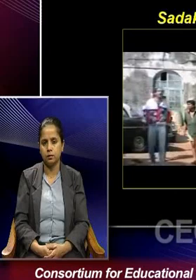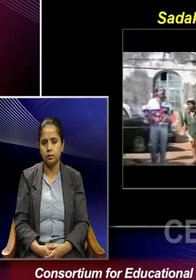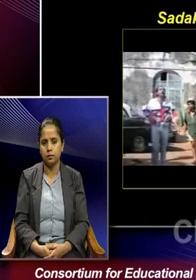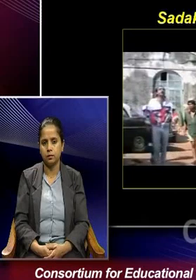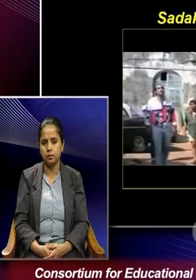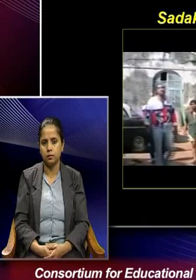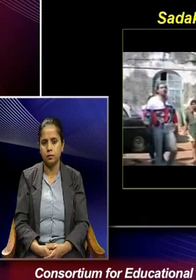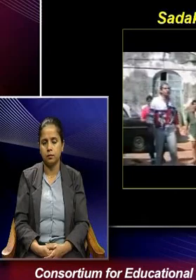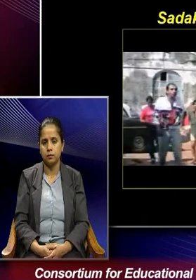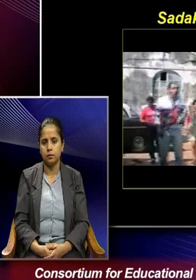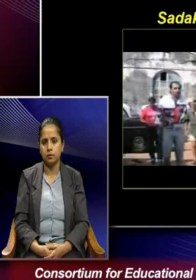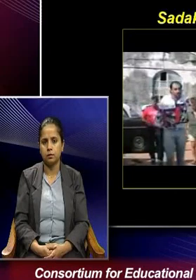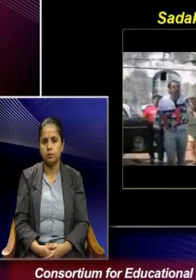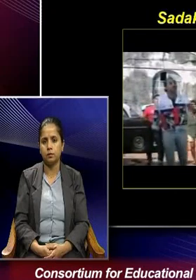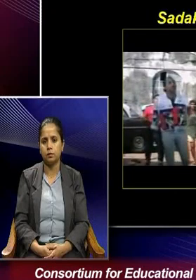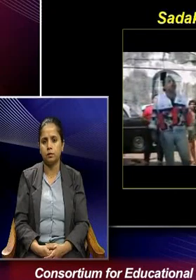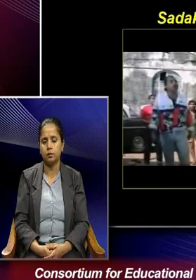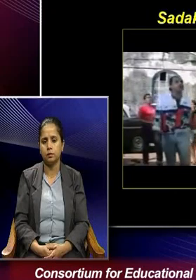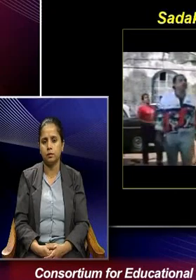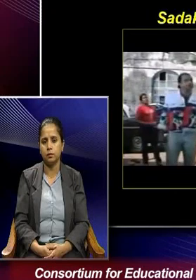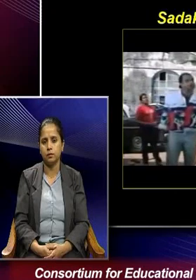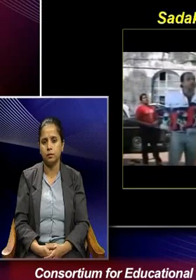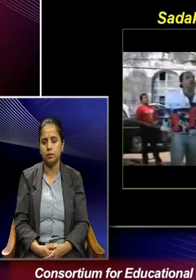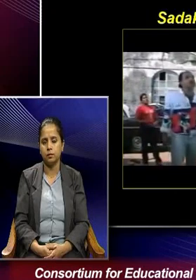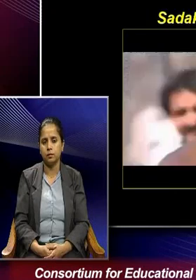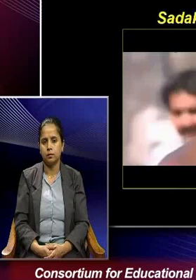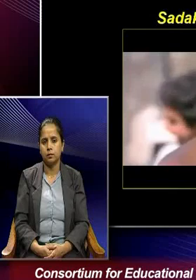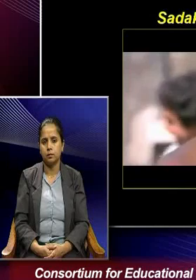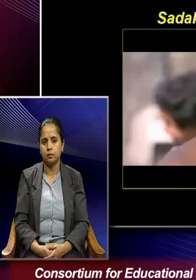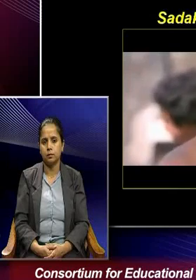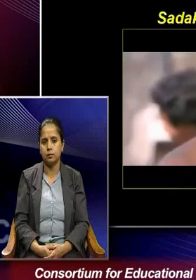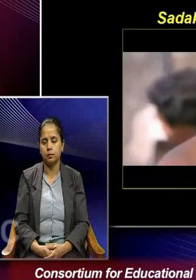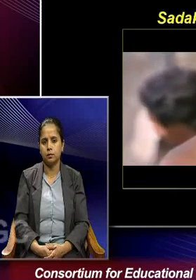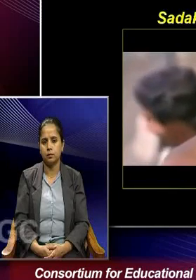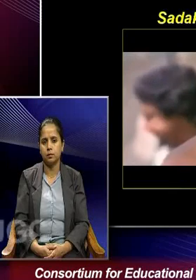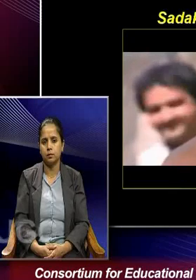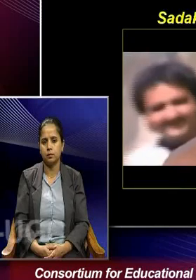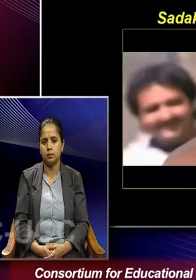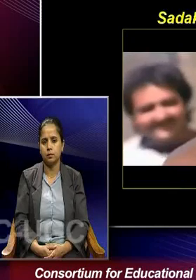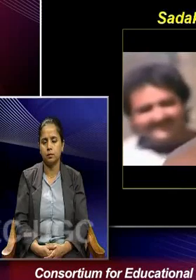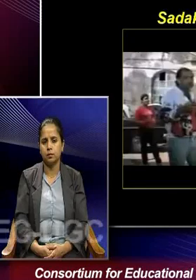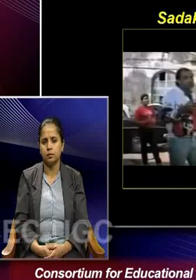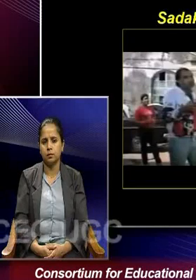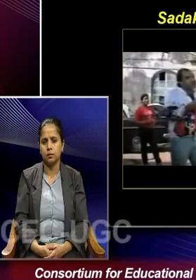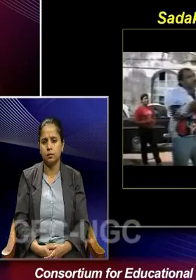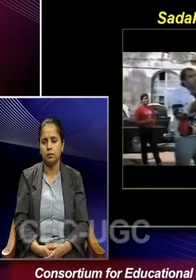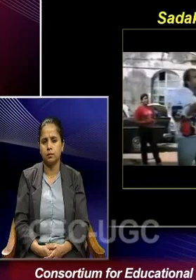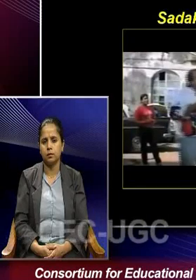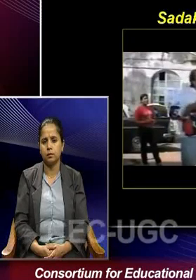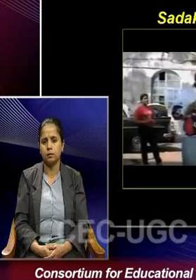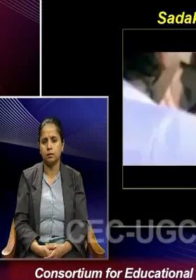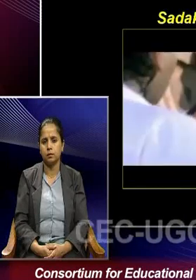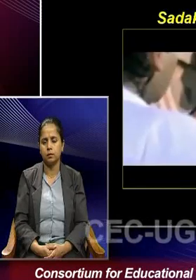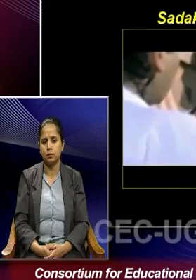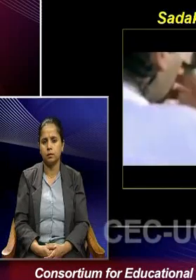10 का है क्या? और ये इंजन है ना, वो 8 का है। बॉडी तेरे को आराम देता है क्या? पूरा मिलाकर